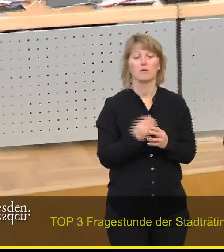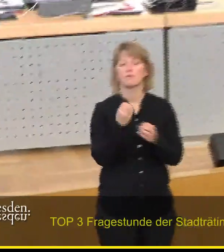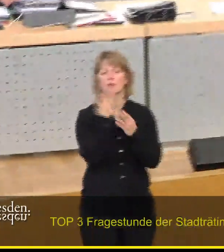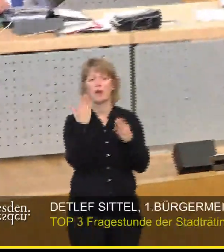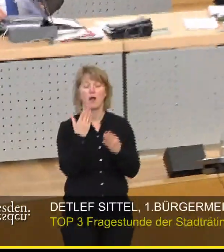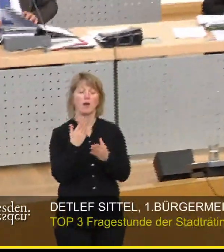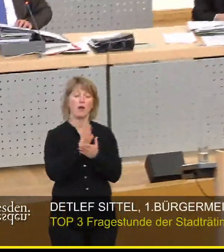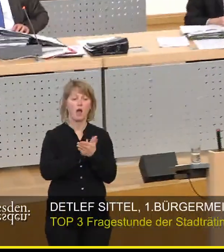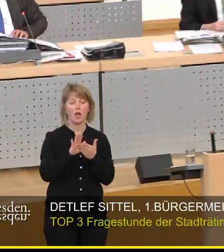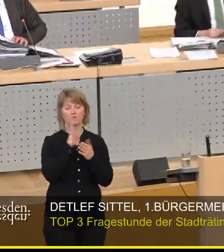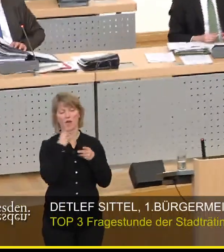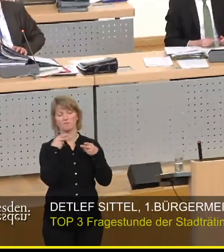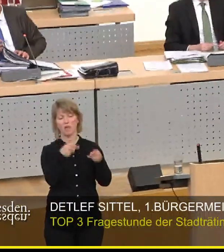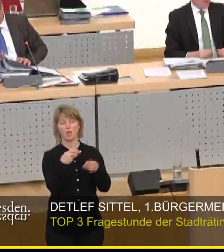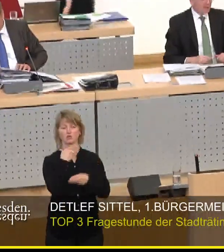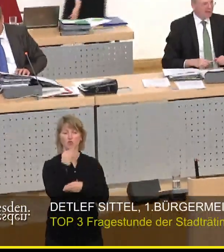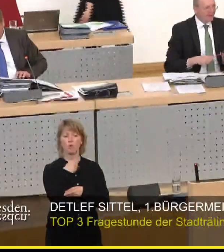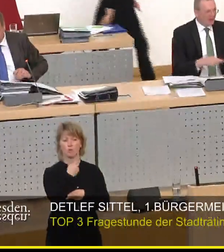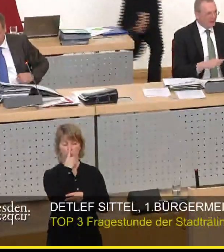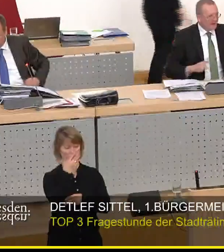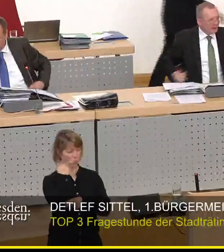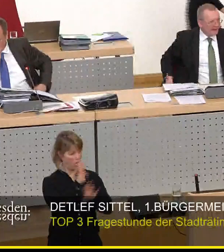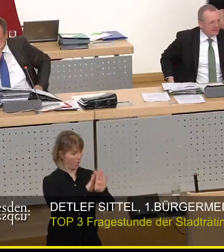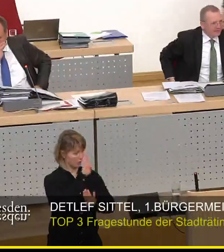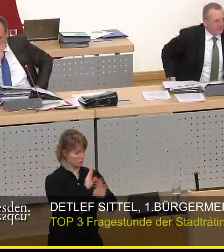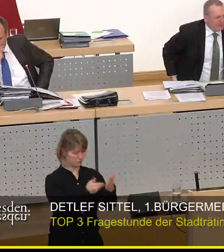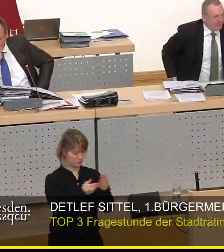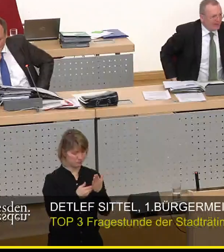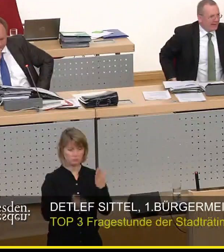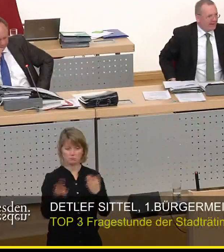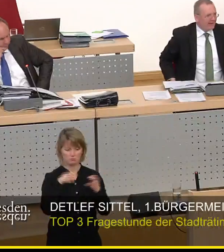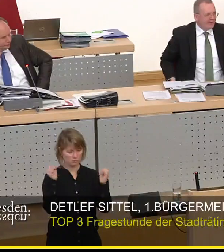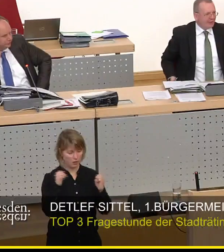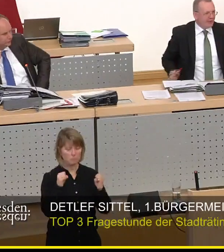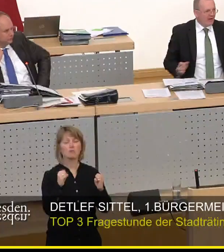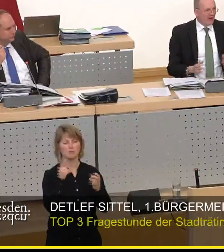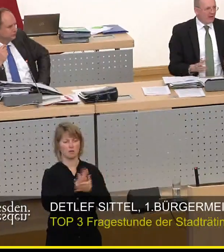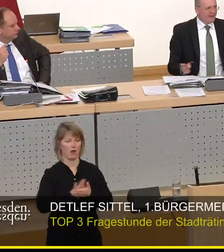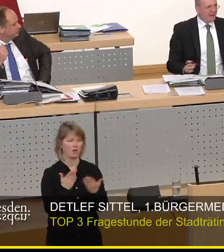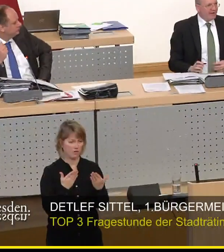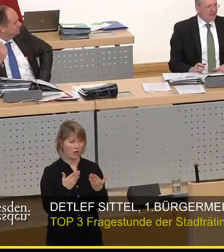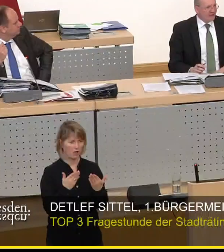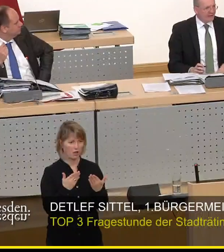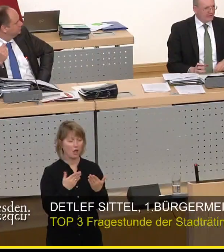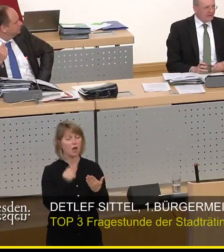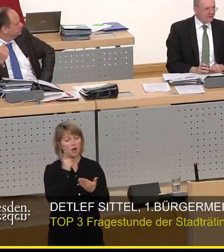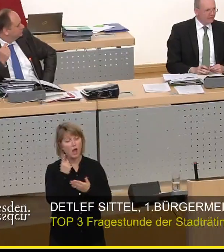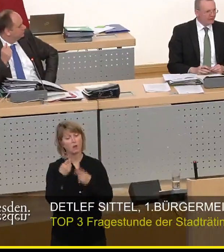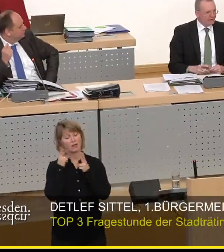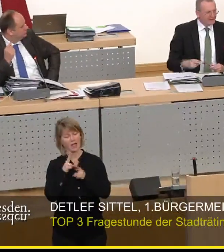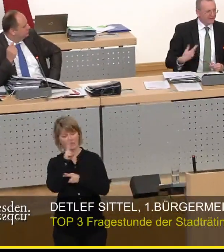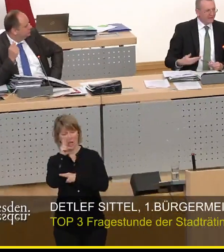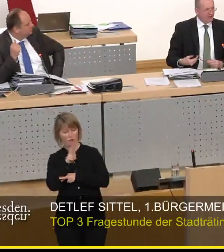einer vorabgestimmten Vorlage, die auch ja durch eine gewisse Vorprüfung bei der Landesdirektion auch eventuell rechtsaufsichtliche